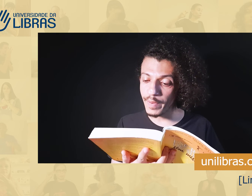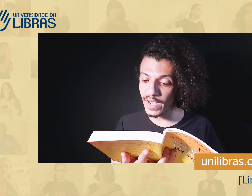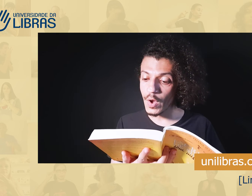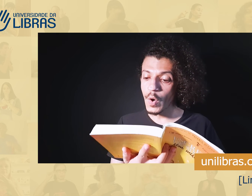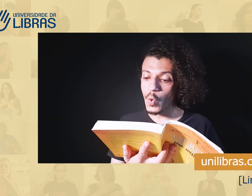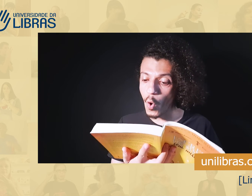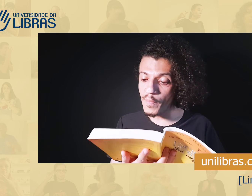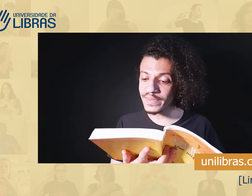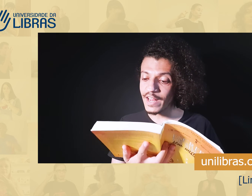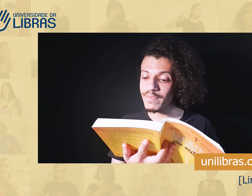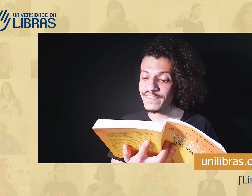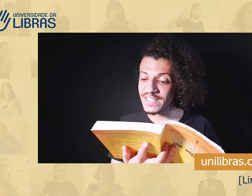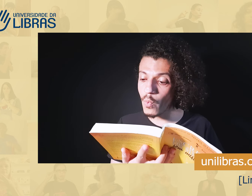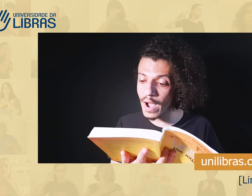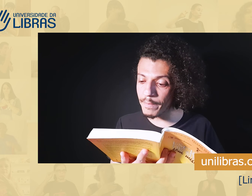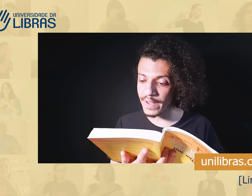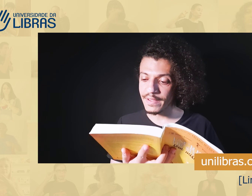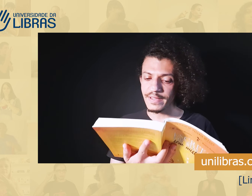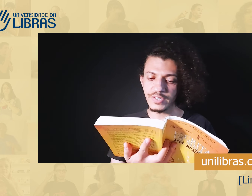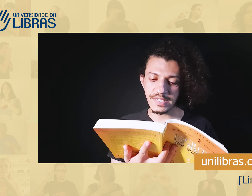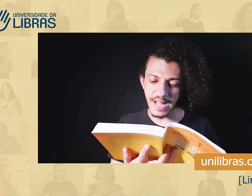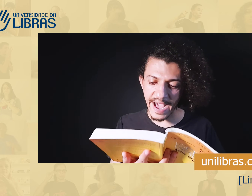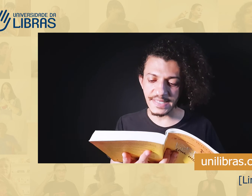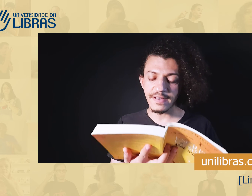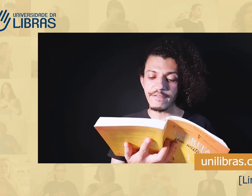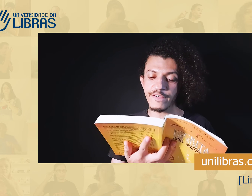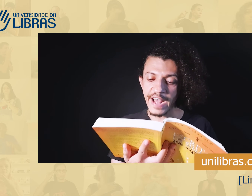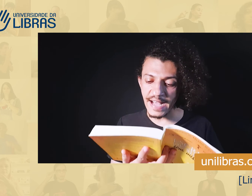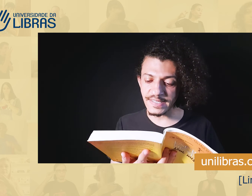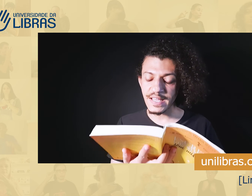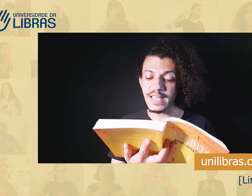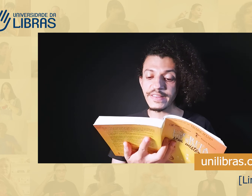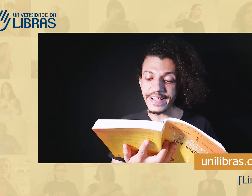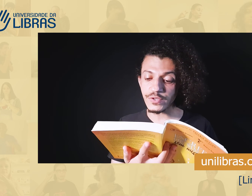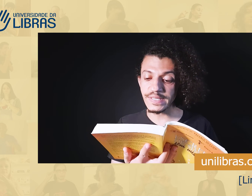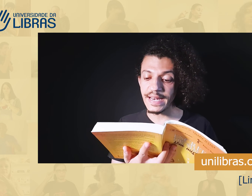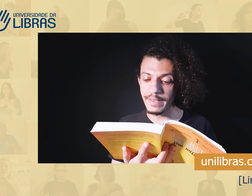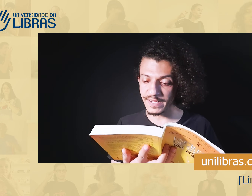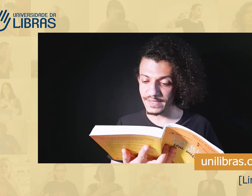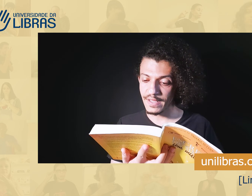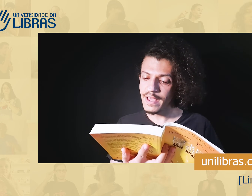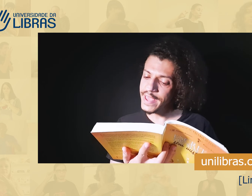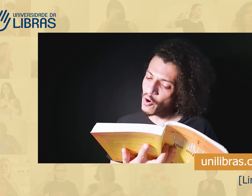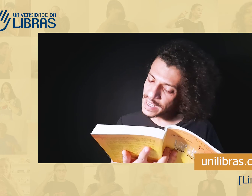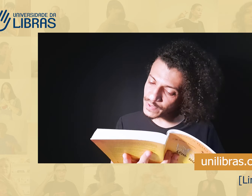descobrir como ter uma visão ampla de sinais, frases e textos em Libras, e ao mesmo